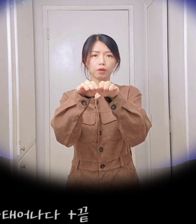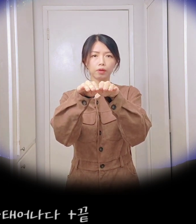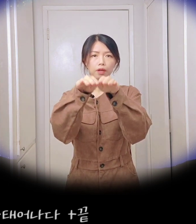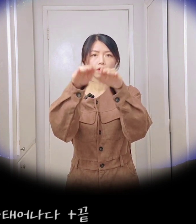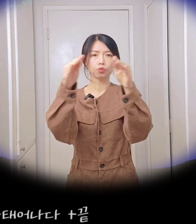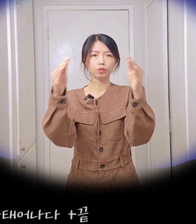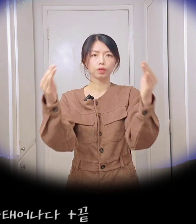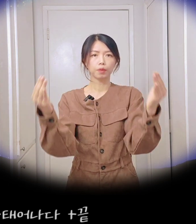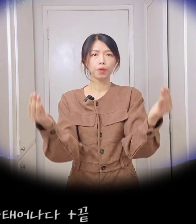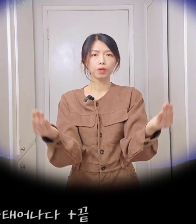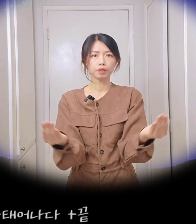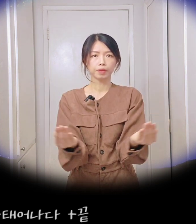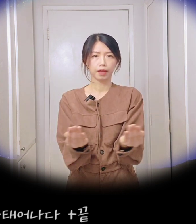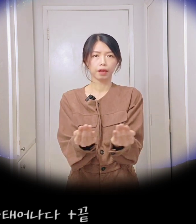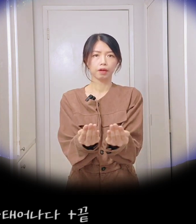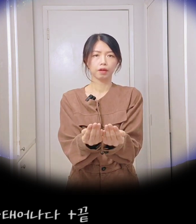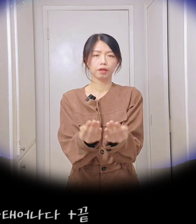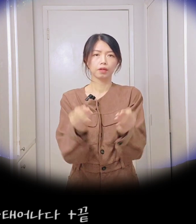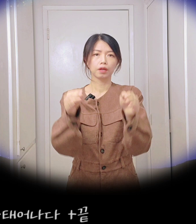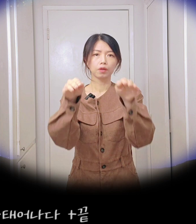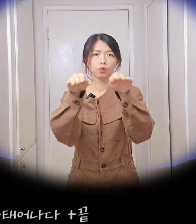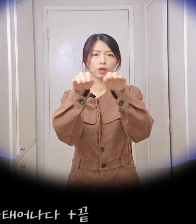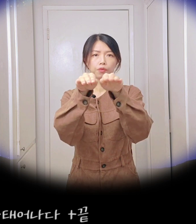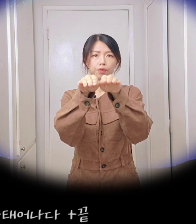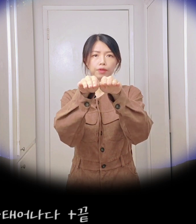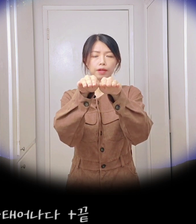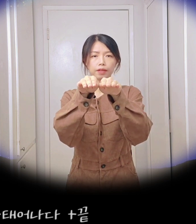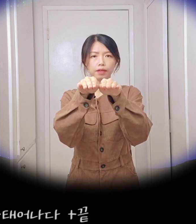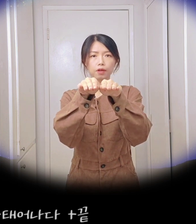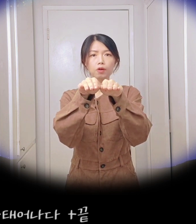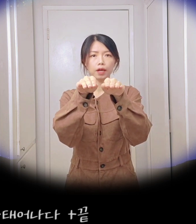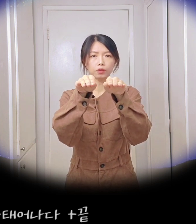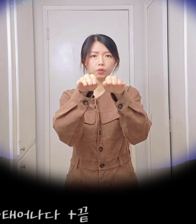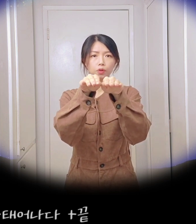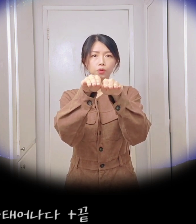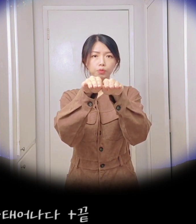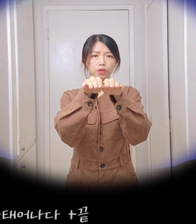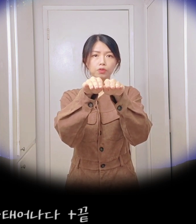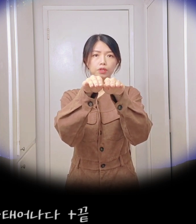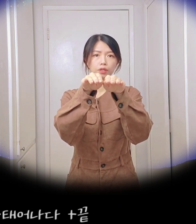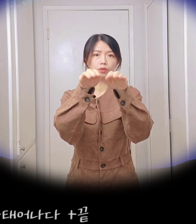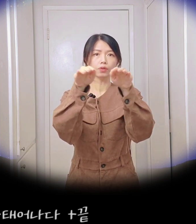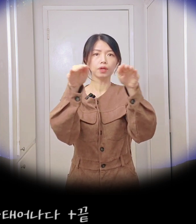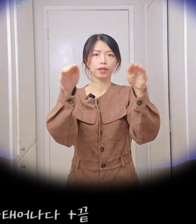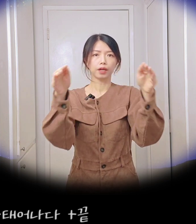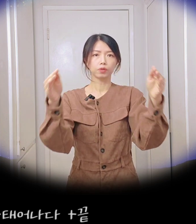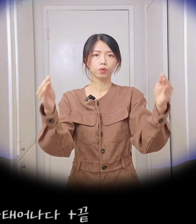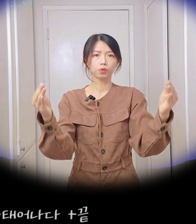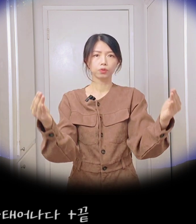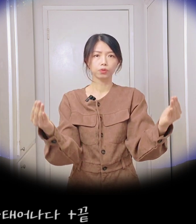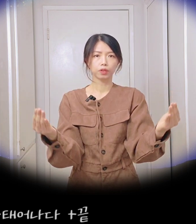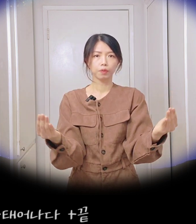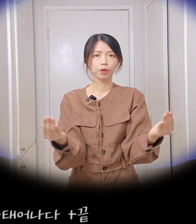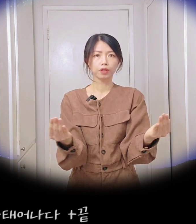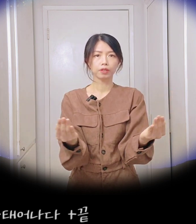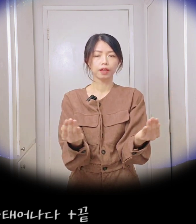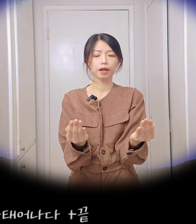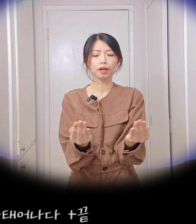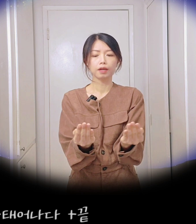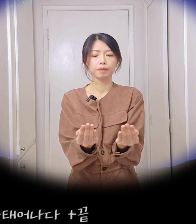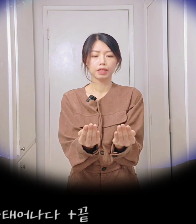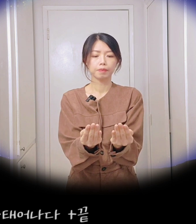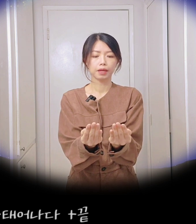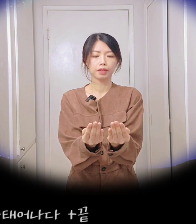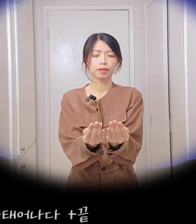양손을 이렇게 둥글게 표현하시면 돼요. 손등이 위로 한 상태에서 양손을 서로 붙여주시고 양쪽으로 둥글게